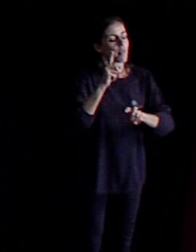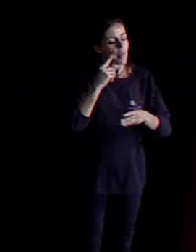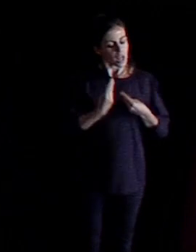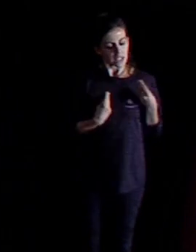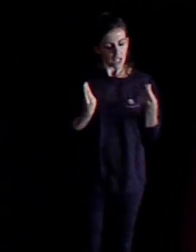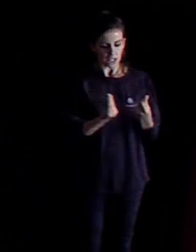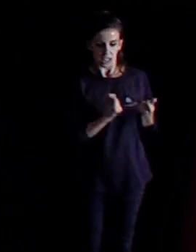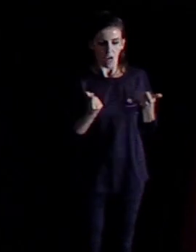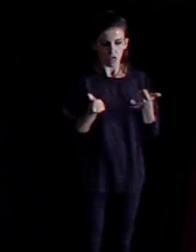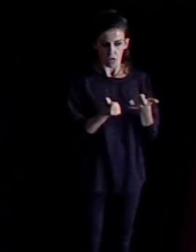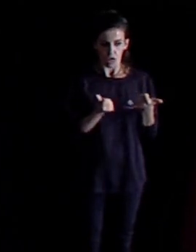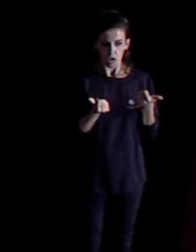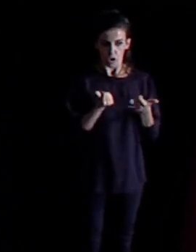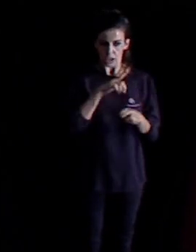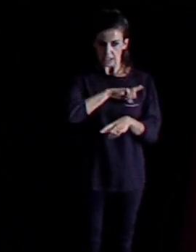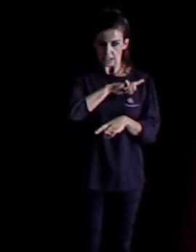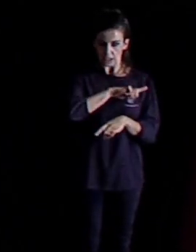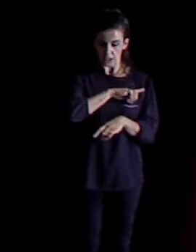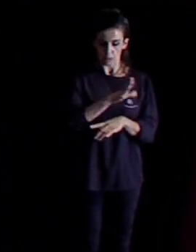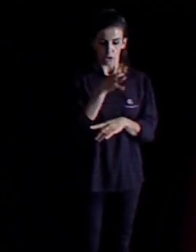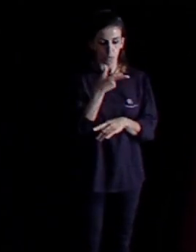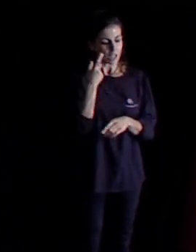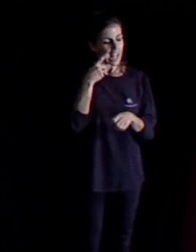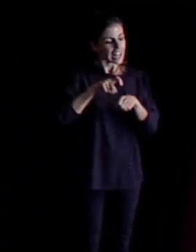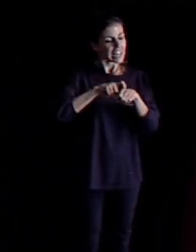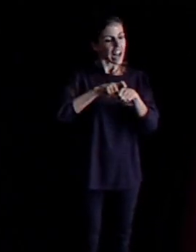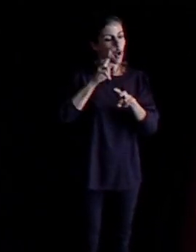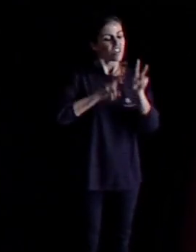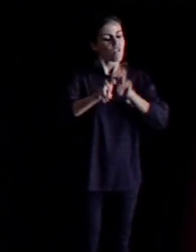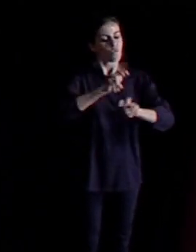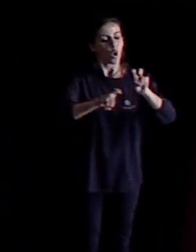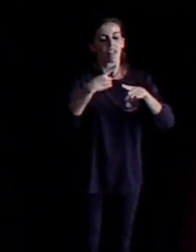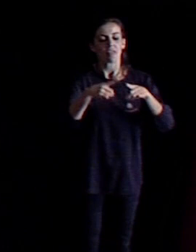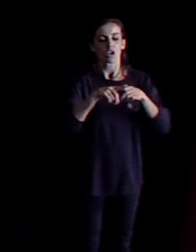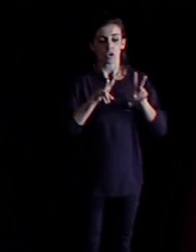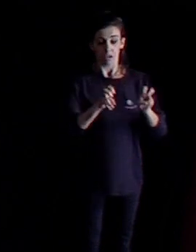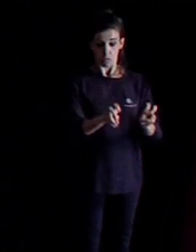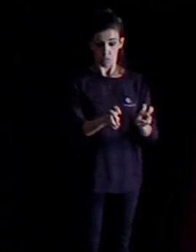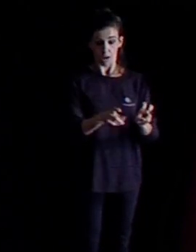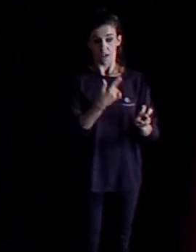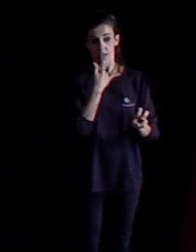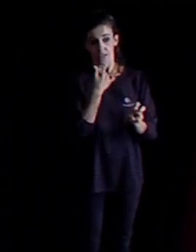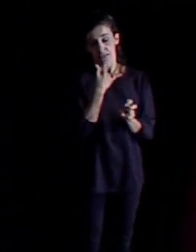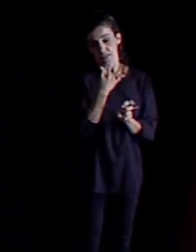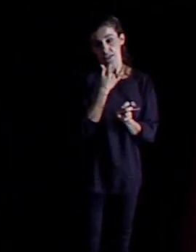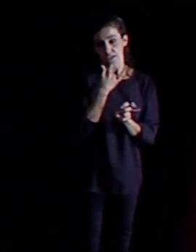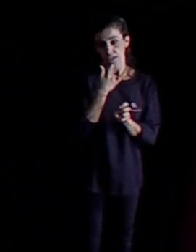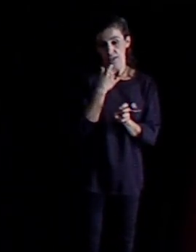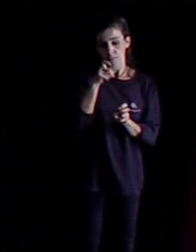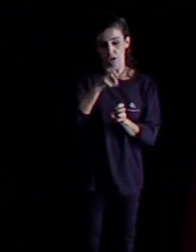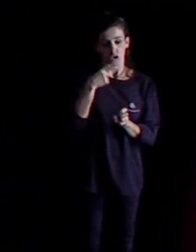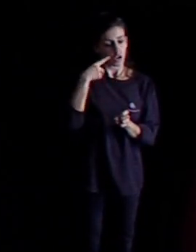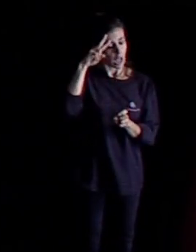se definió, porque el rasgo de búsqueda de novedad, aunque se define por Kloninger en el